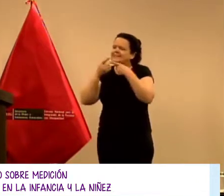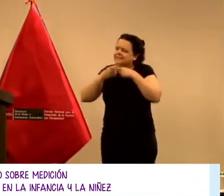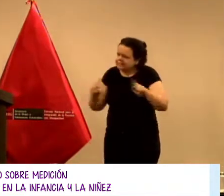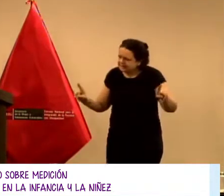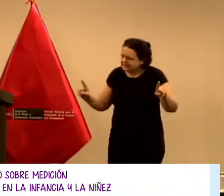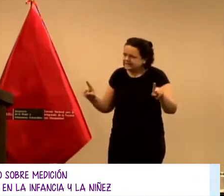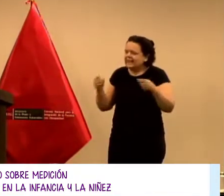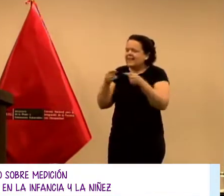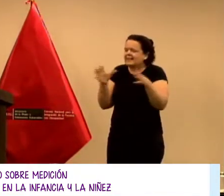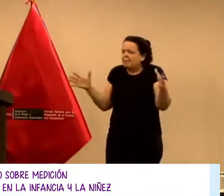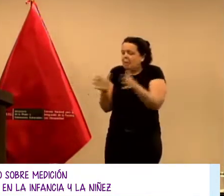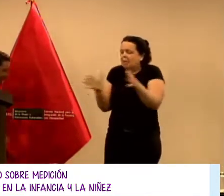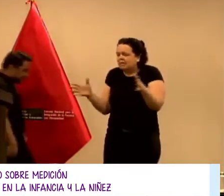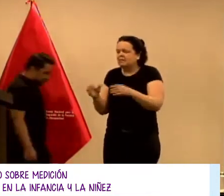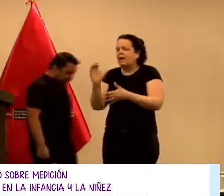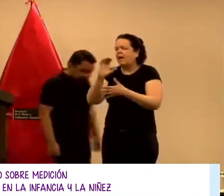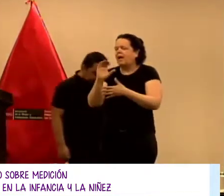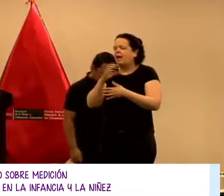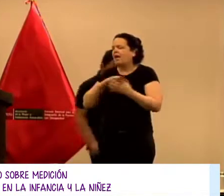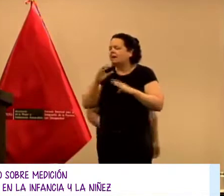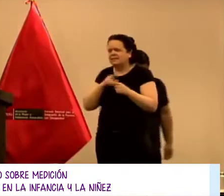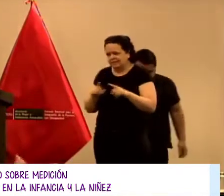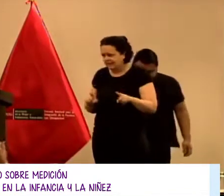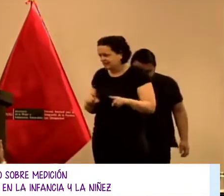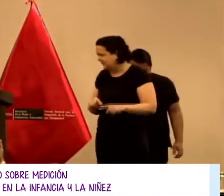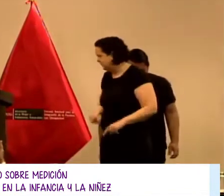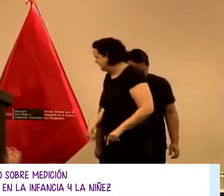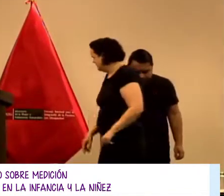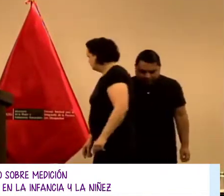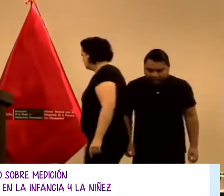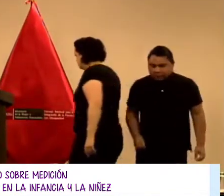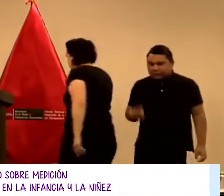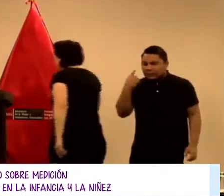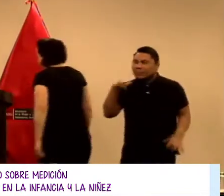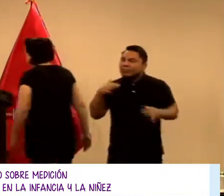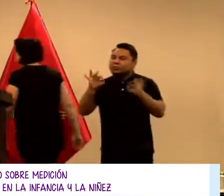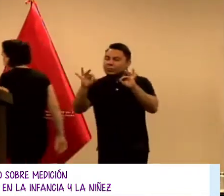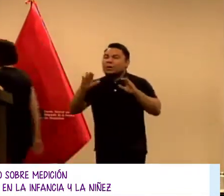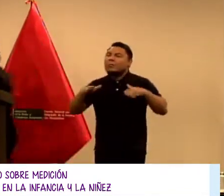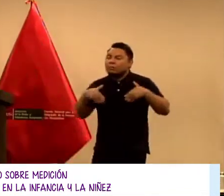diferentes, de tamaños diferentes, de características diferentes, justamente para asegurarse que se pudiera